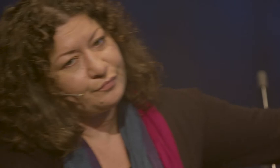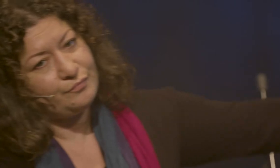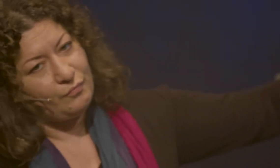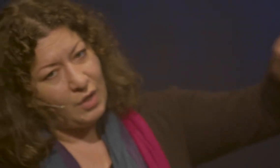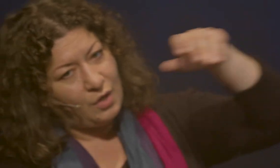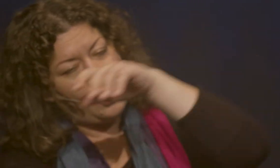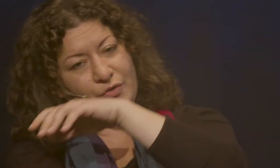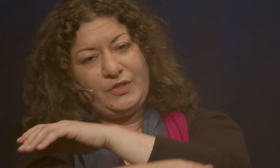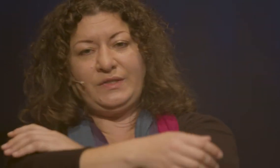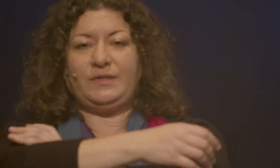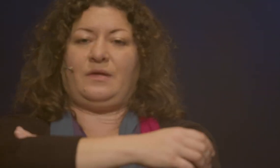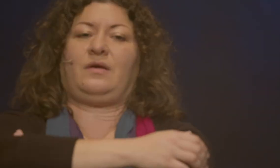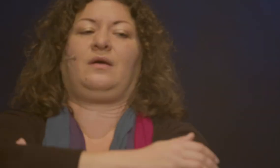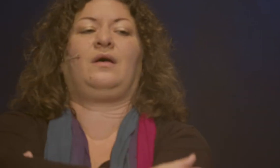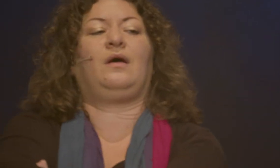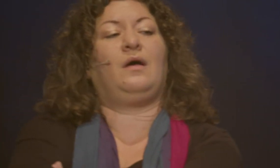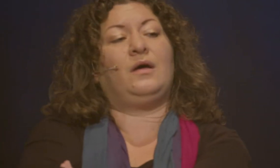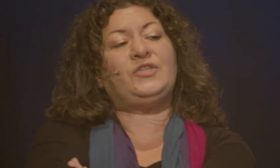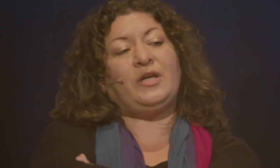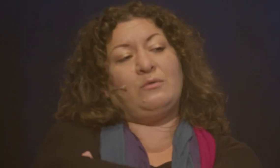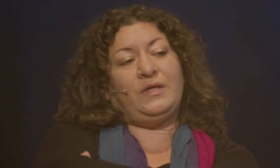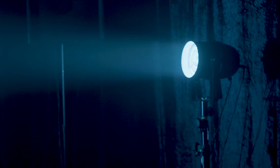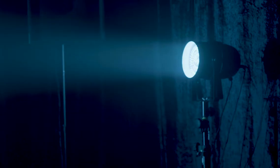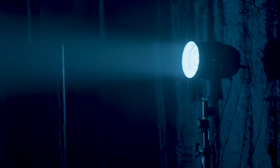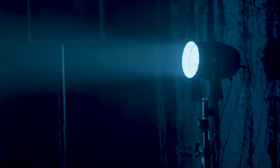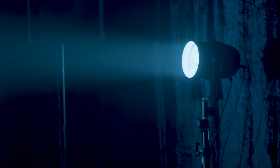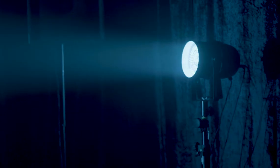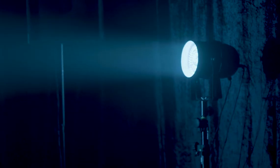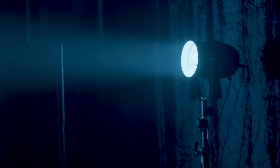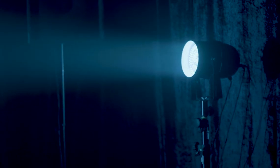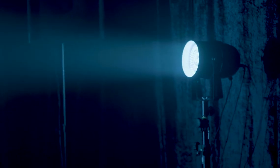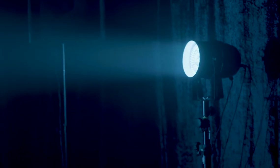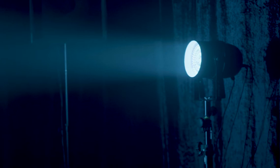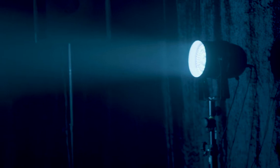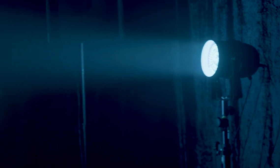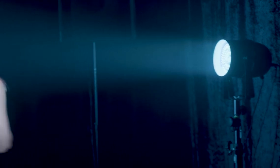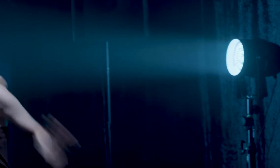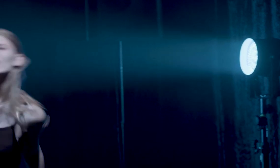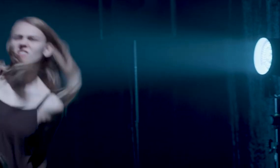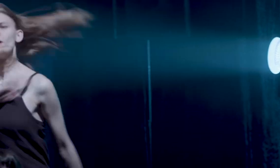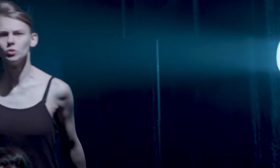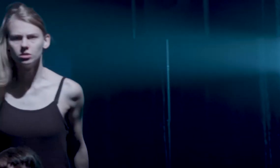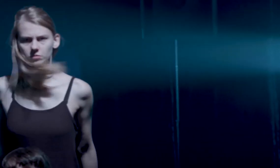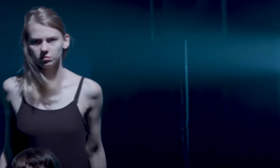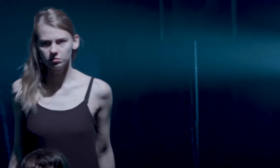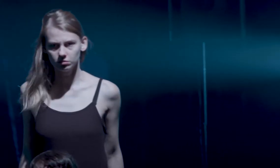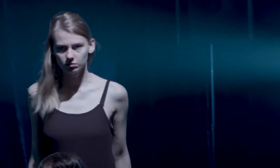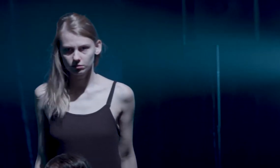jakieś łódzkie podwórka, czy ostatnio w dzielnicę Rozbark w Bytomiu, i pracujemy na zbieranych opowieściach. A właśnie drugą częścią naszego repertuaru